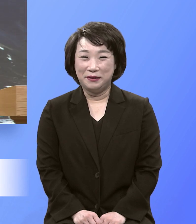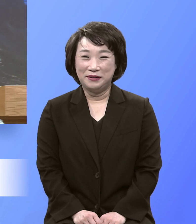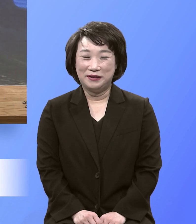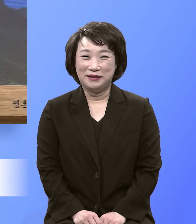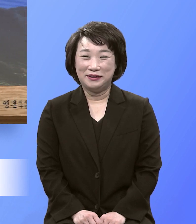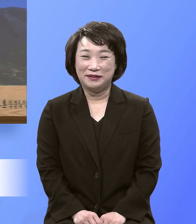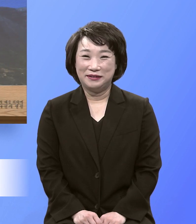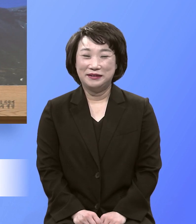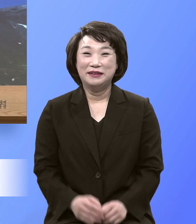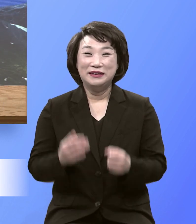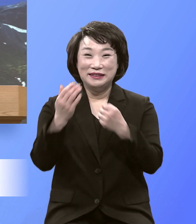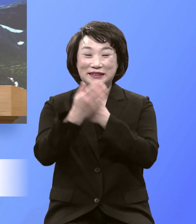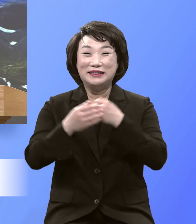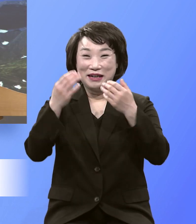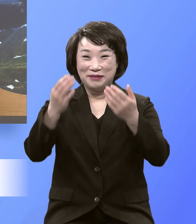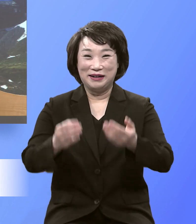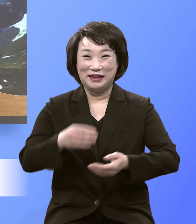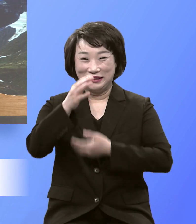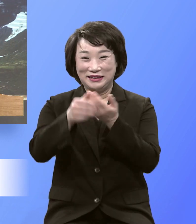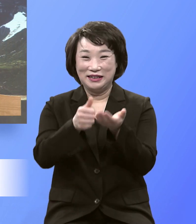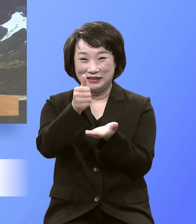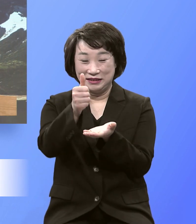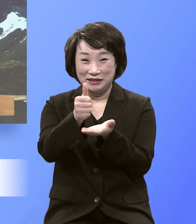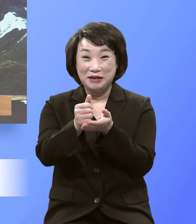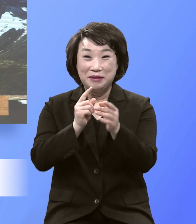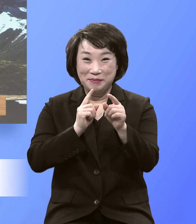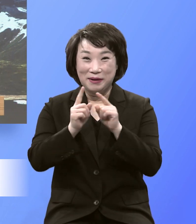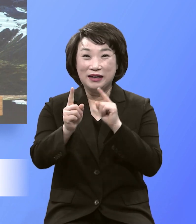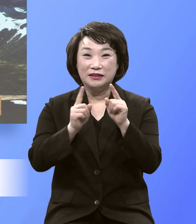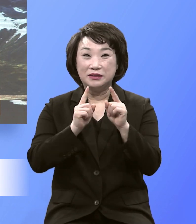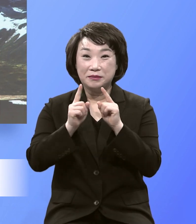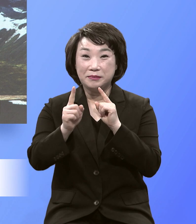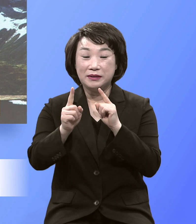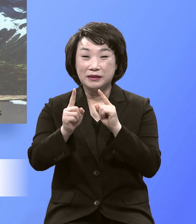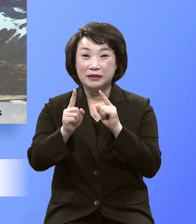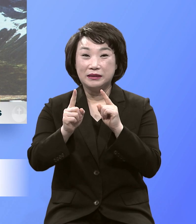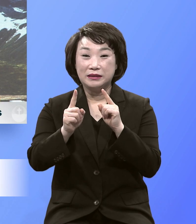은혜 받으실 하나님 말씀은